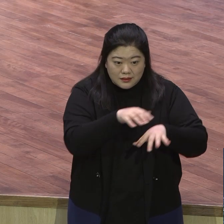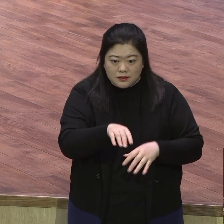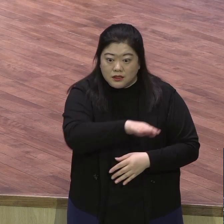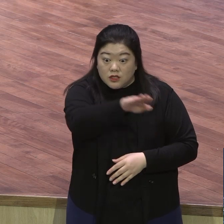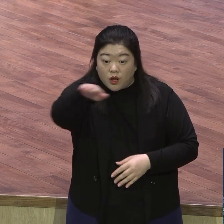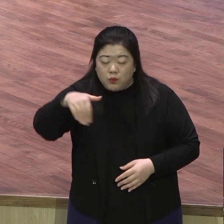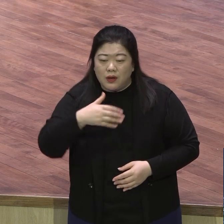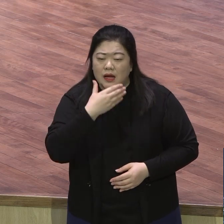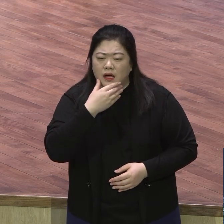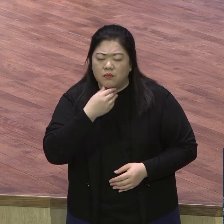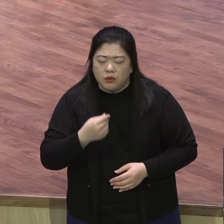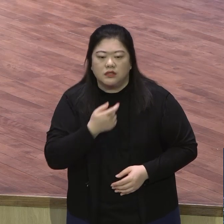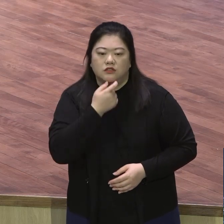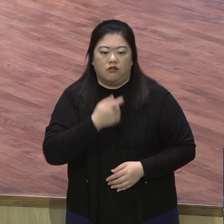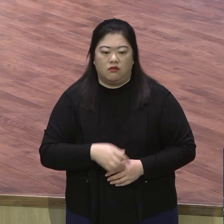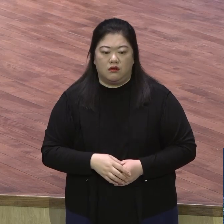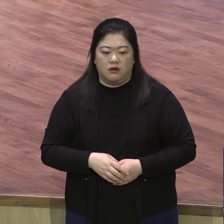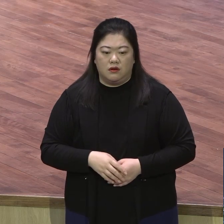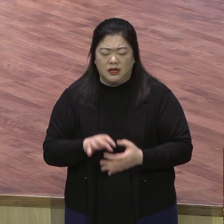놓치도록